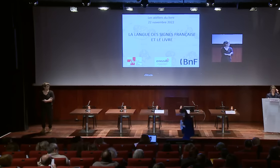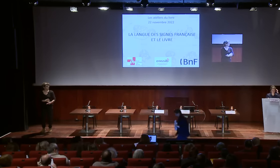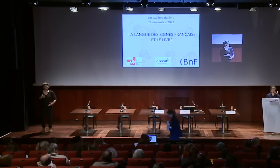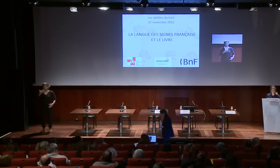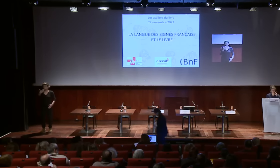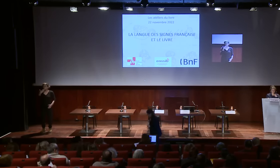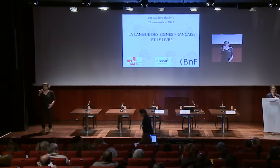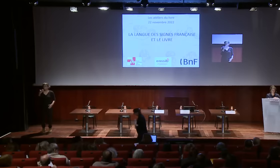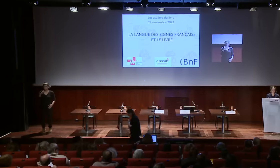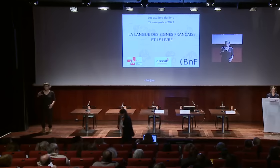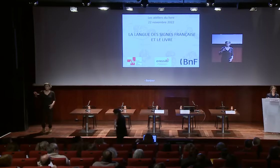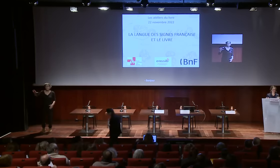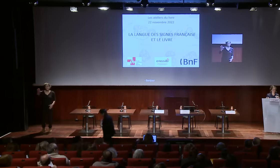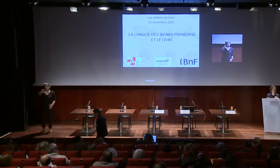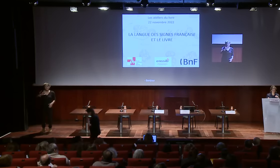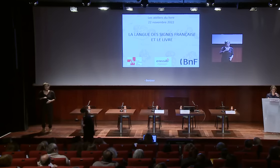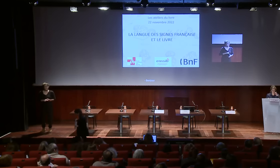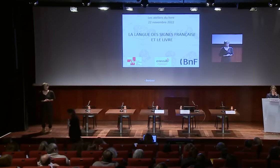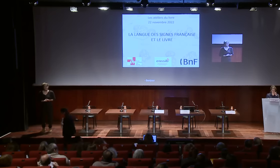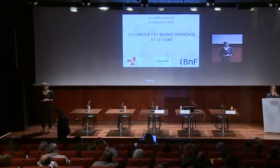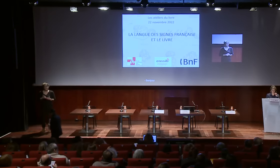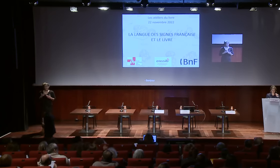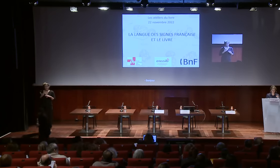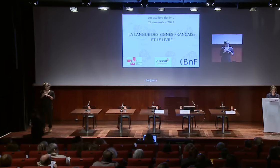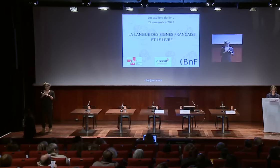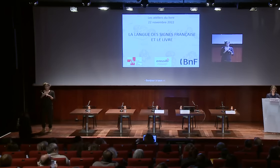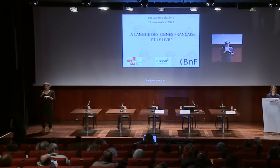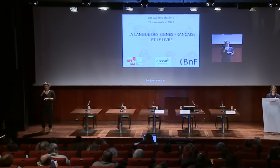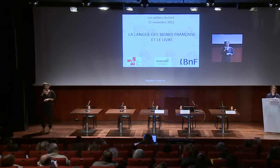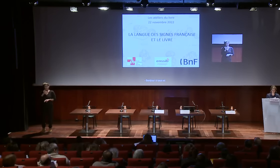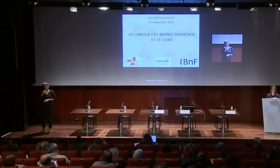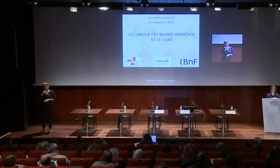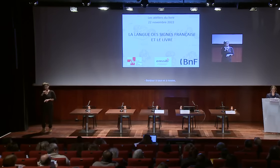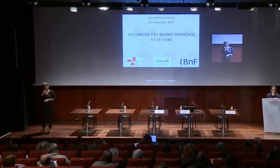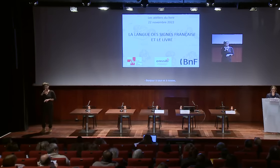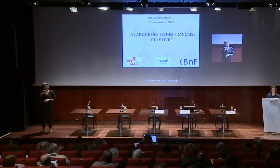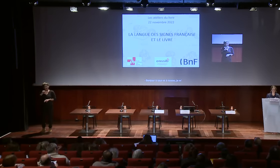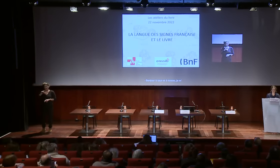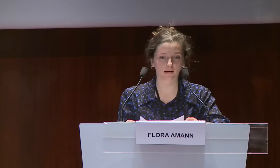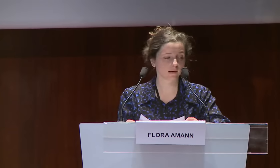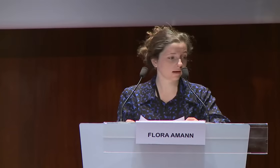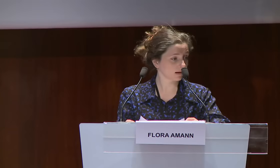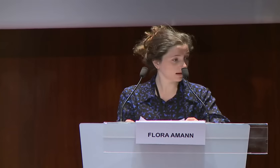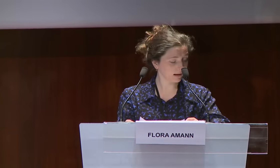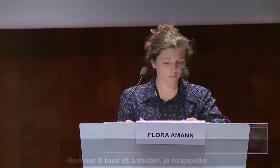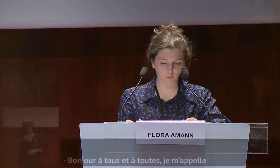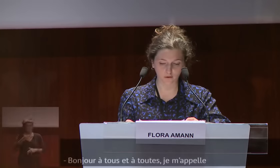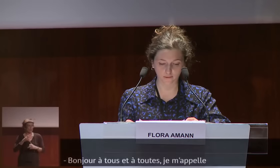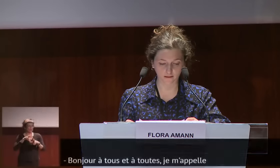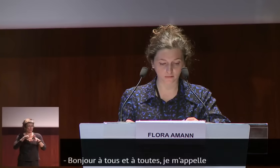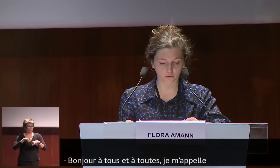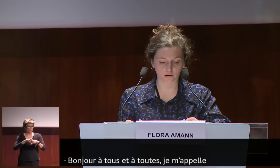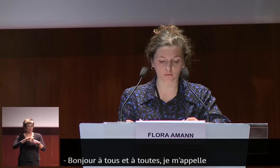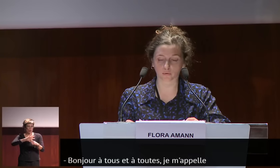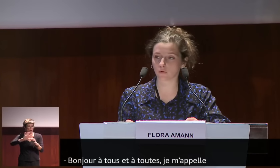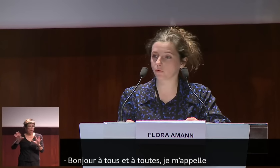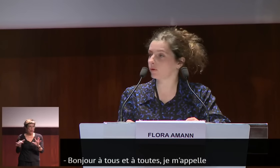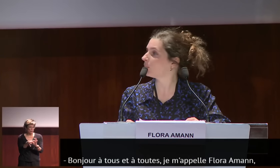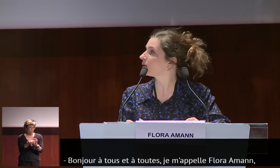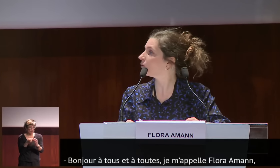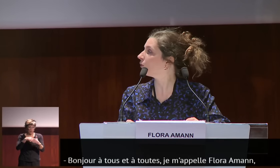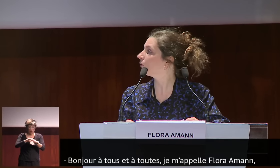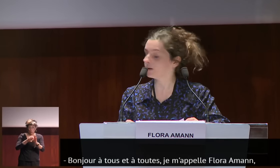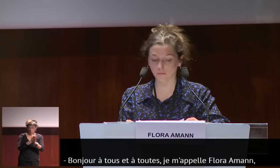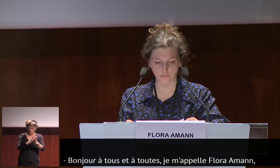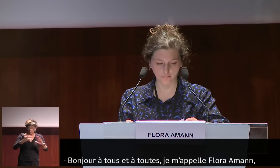Bonjour à tous et à toutes. Je m'appelle Flora Hamann et je suis chercheuse associée à la Bibliothèque nationale de France